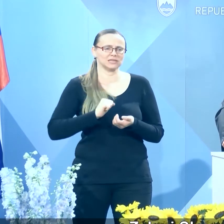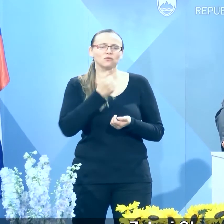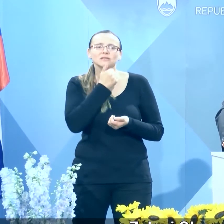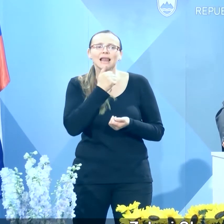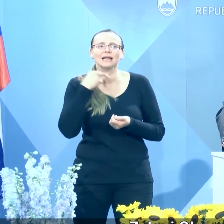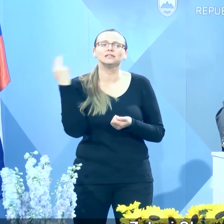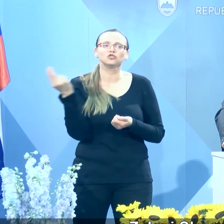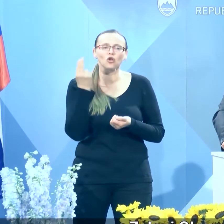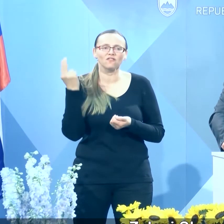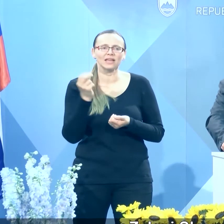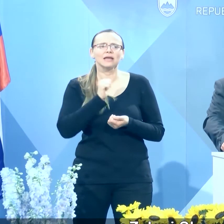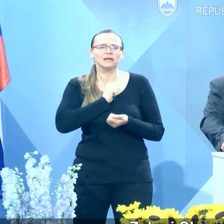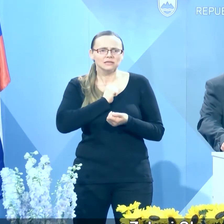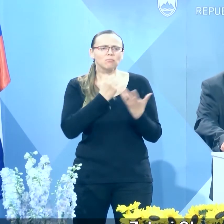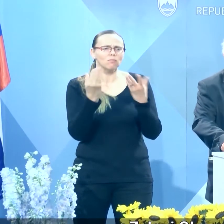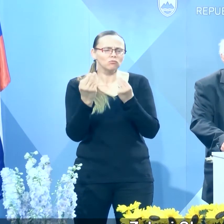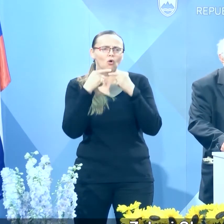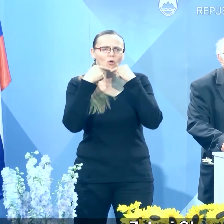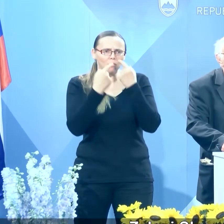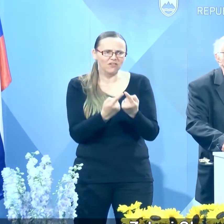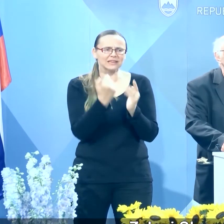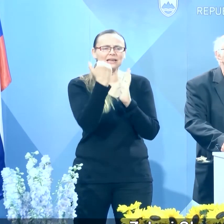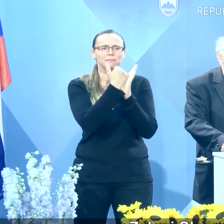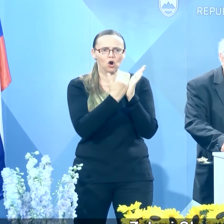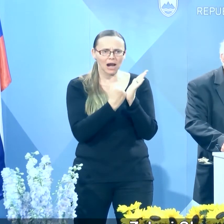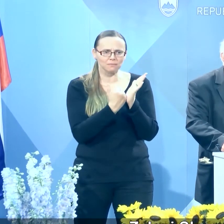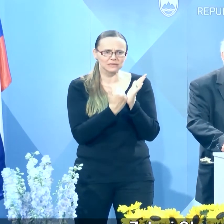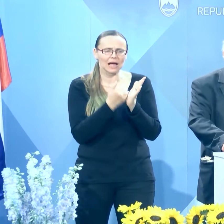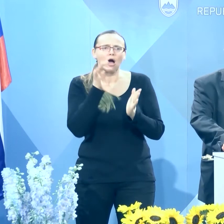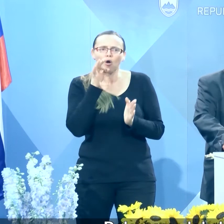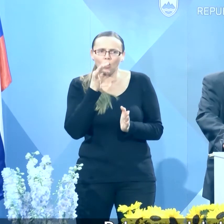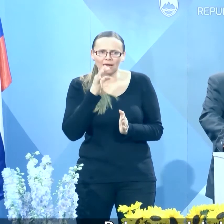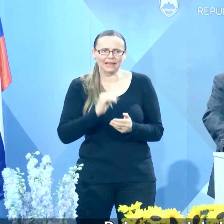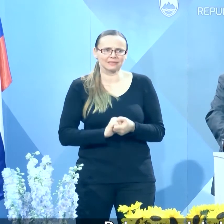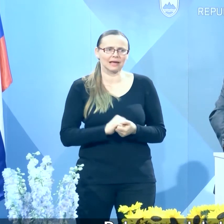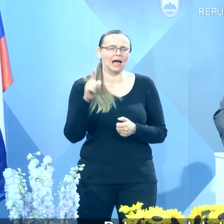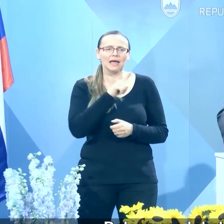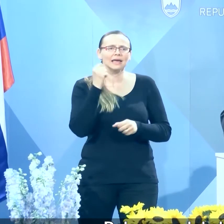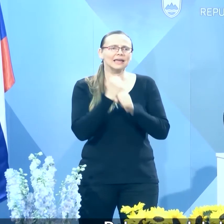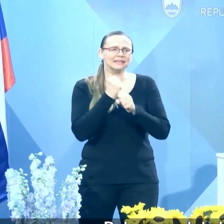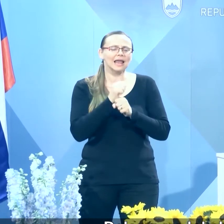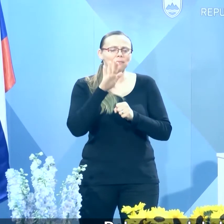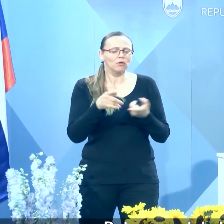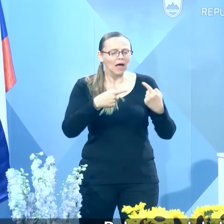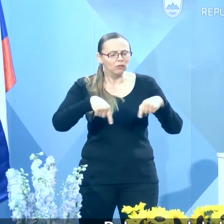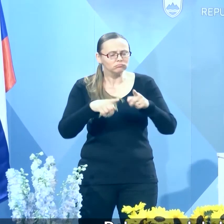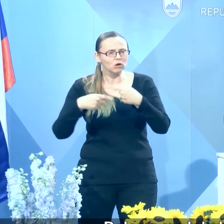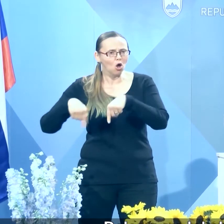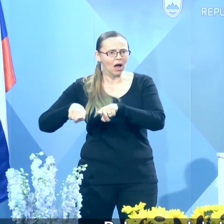Zeleni Slovenije smo marsikaj povedali programskega, konkretnega in delamo na lokalnem,